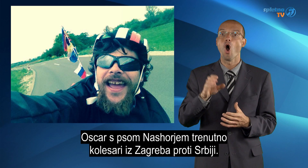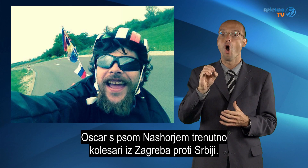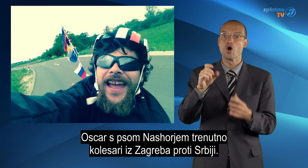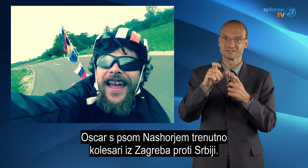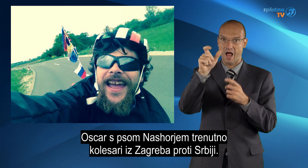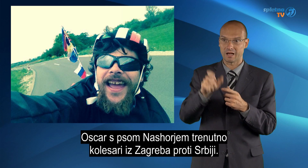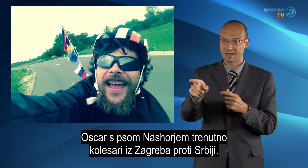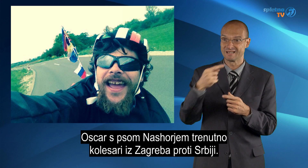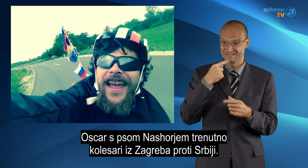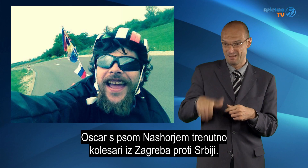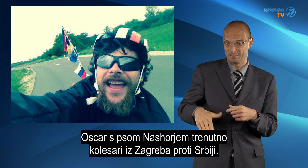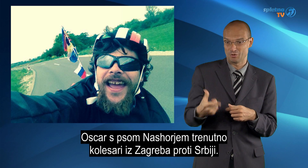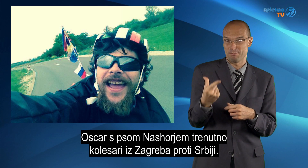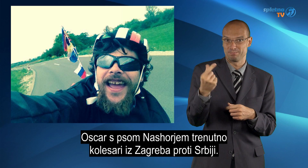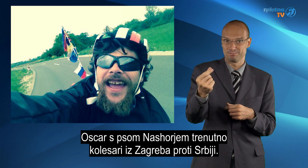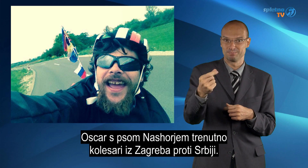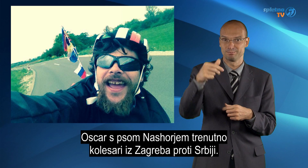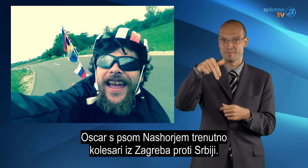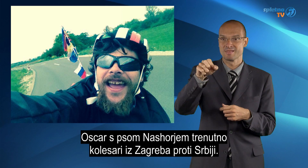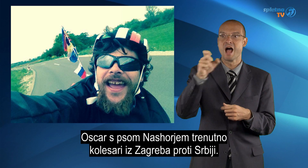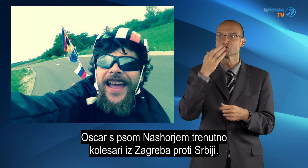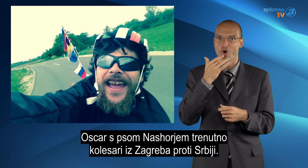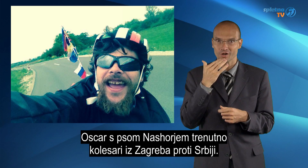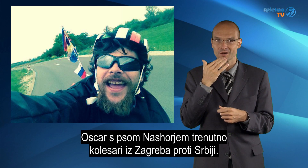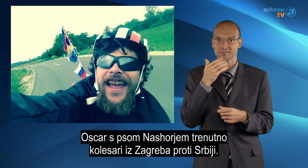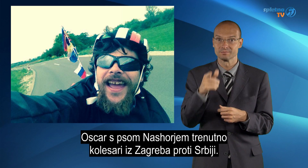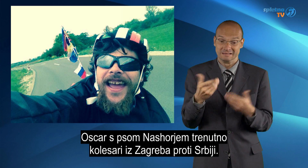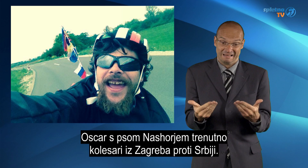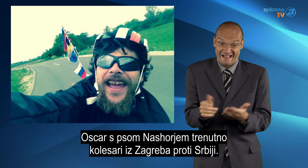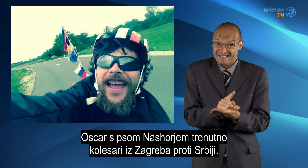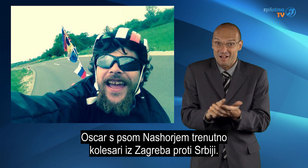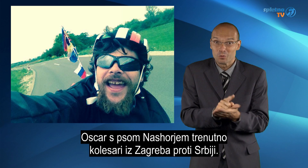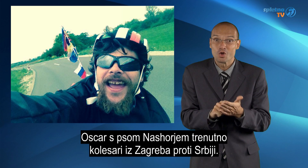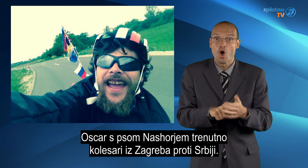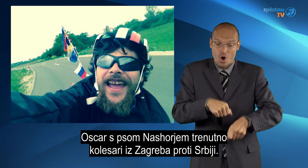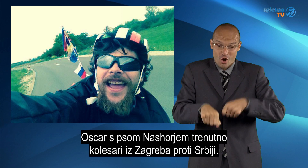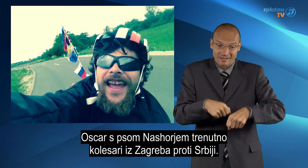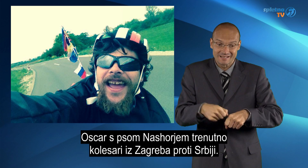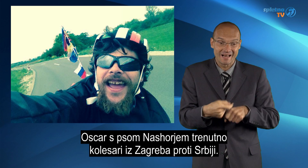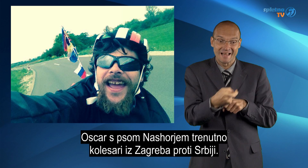Oskar s psom Nashorjem trenutno kolesari iz Zagreba proti Srbiji.